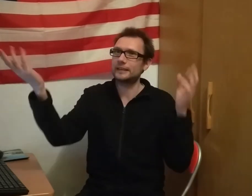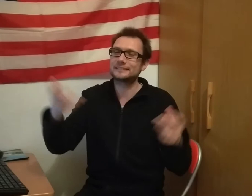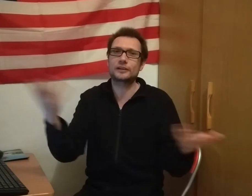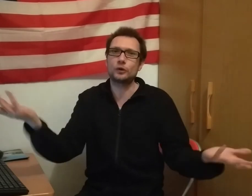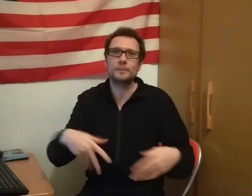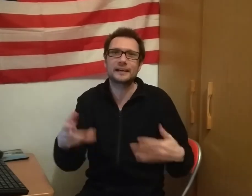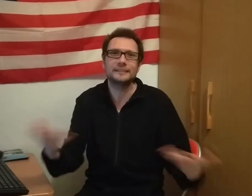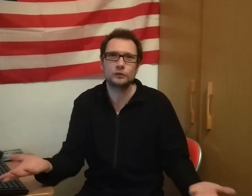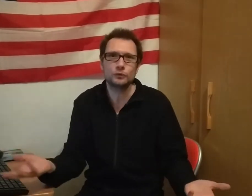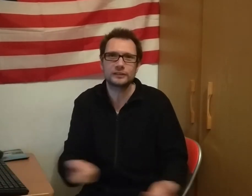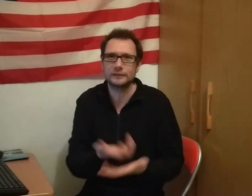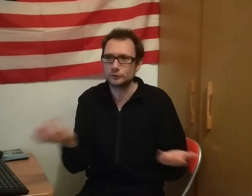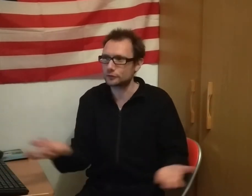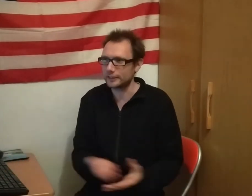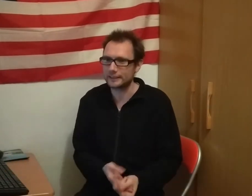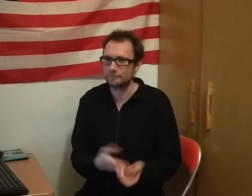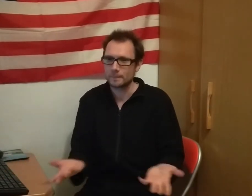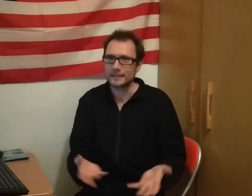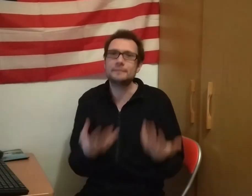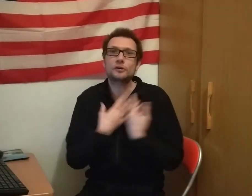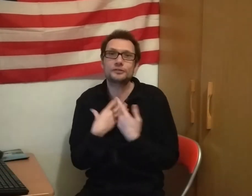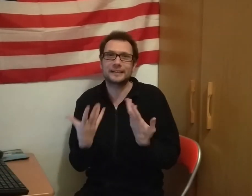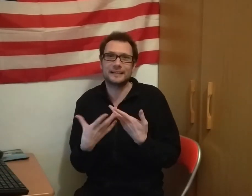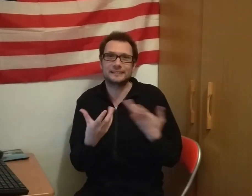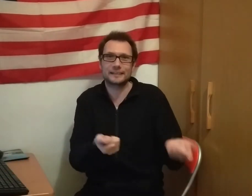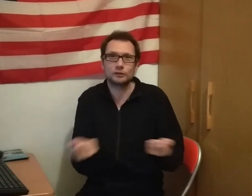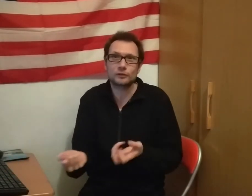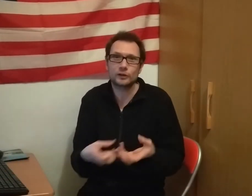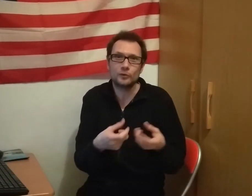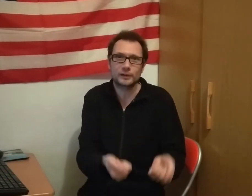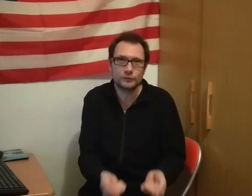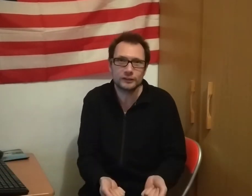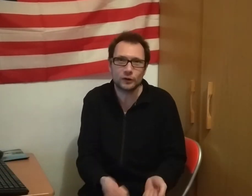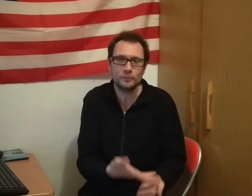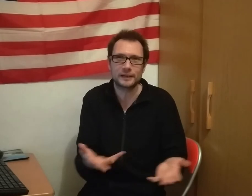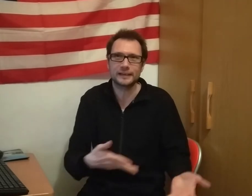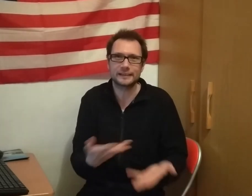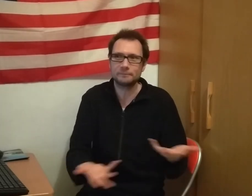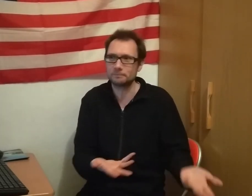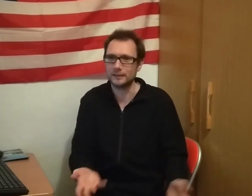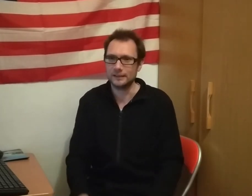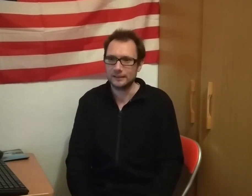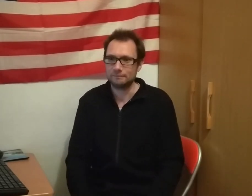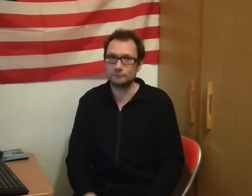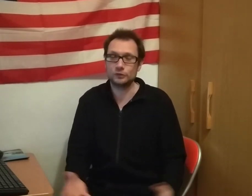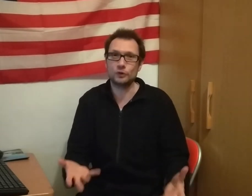hasta la compra la gente gusta, no, no sé, ¿qué me aconsejáis? Que cuando hago la compra, hago vídeo de compra, que no lo